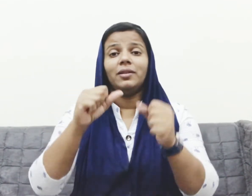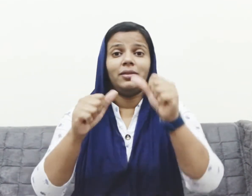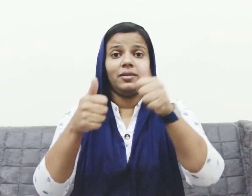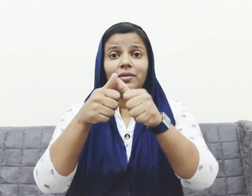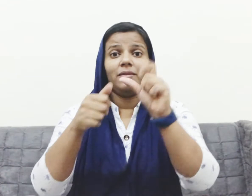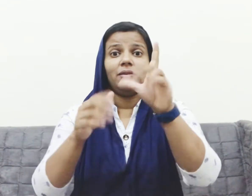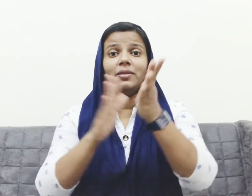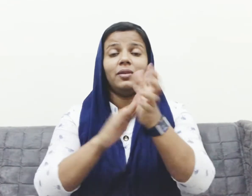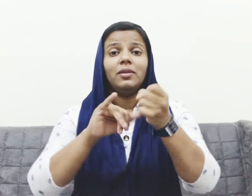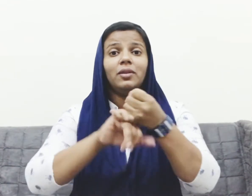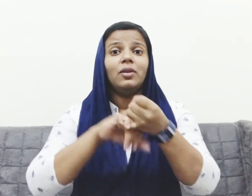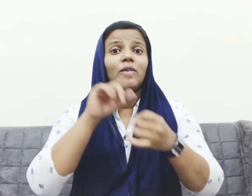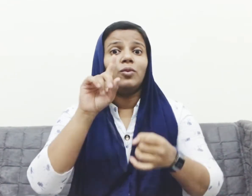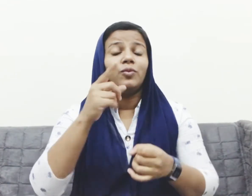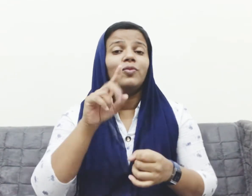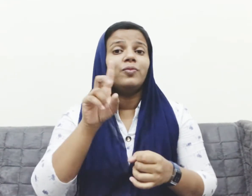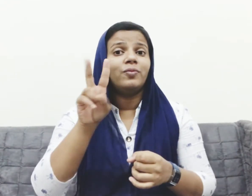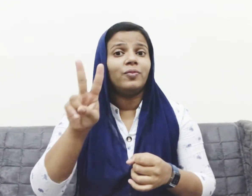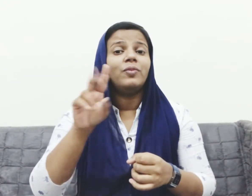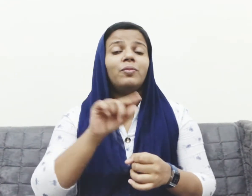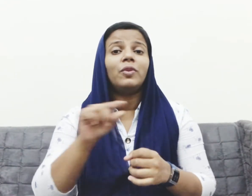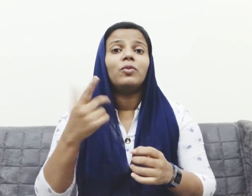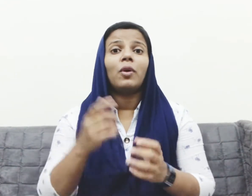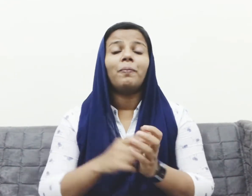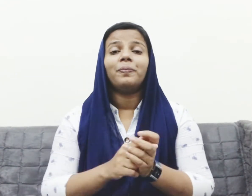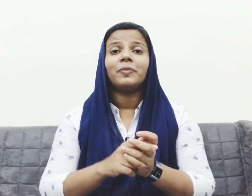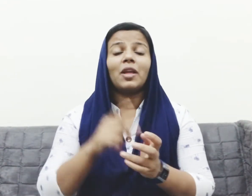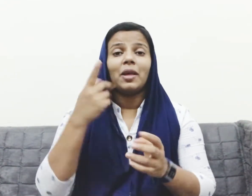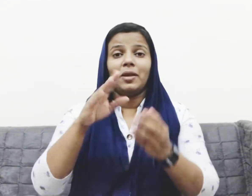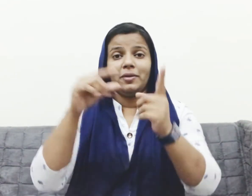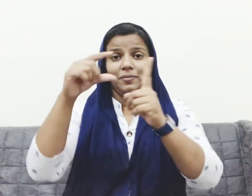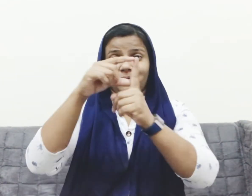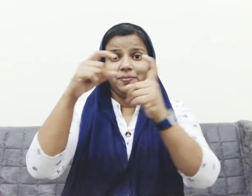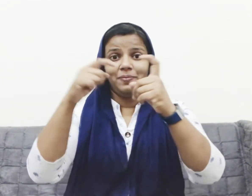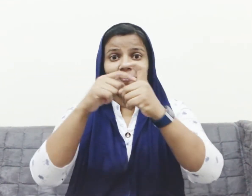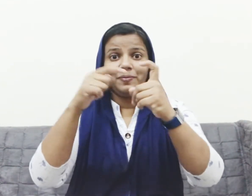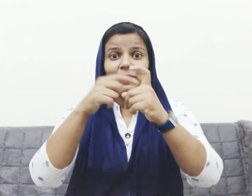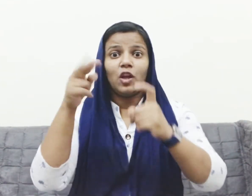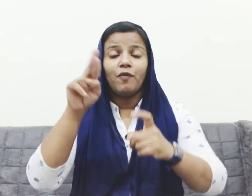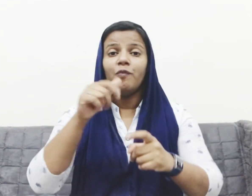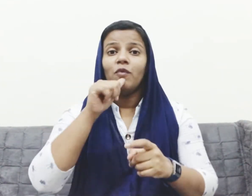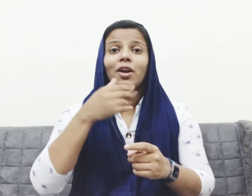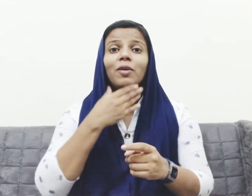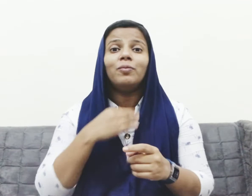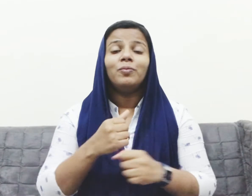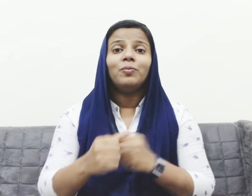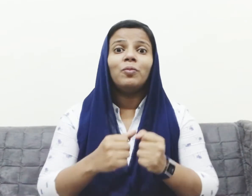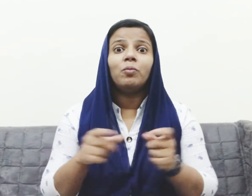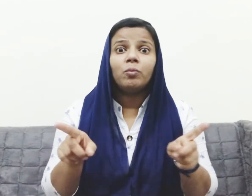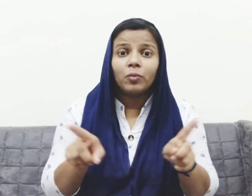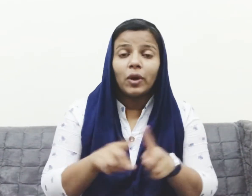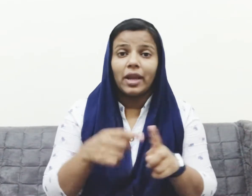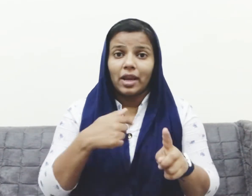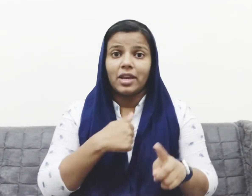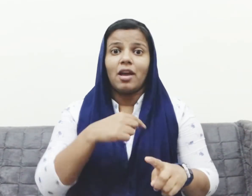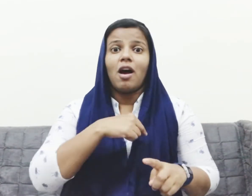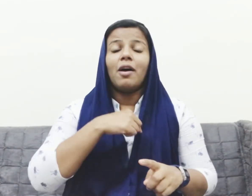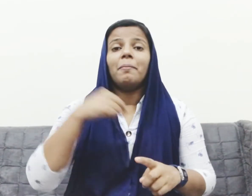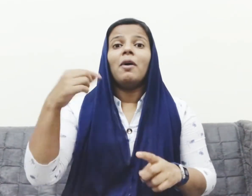42-ാം അധ്യായം അതിൻ്റെ 1-ാമത്തെയും 2-ാമത്തെ വാക്യം വായിക്കുക. അവിടെ പറഞ്ഞു, മാനീർത്തോടുകളിലേക്ക് ചെല്ലുവാൻ കാംക്ഷിക്കുന്നത് പോലെ ദൈവമേ എൻ്റെ ആത്മാവ്